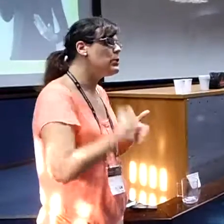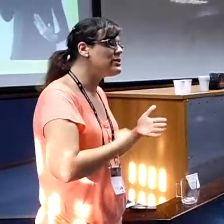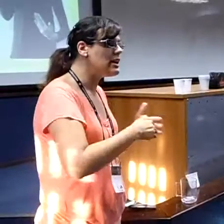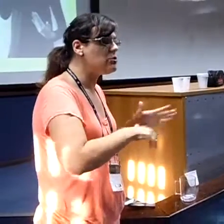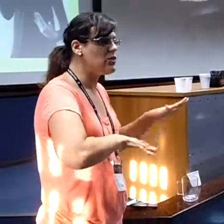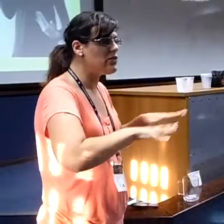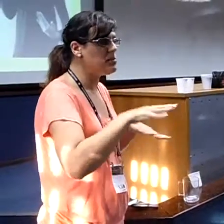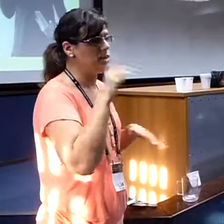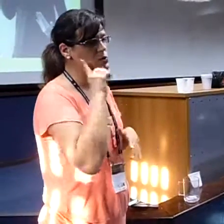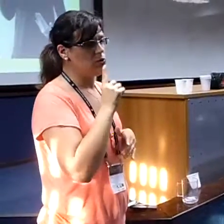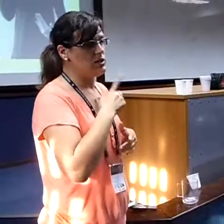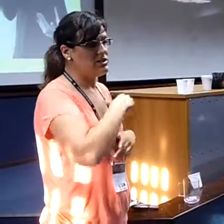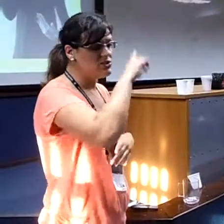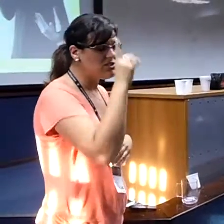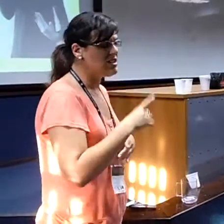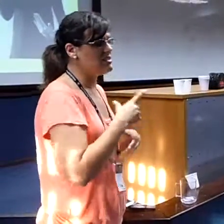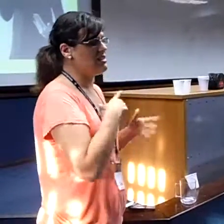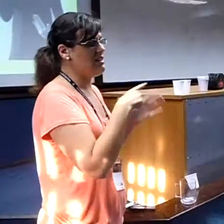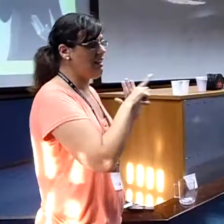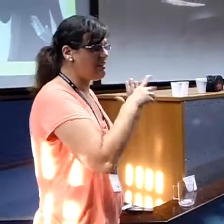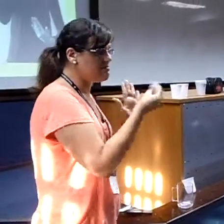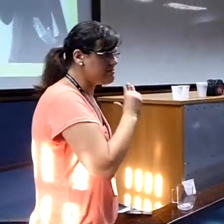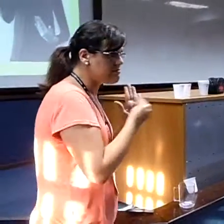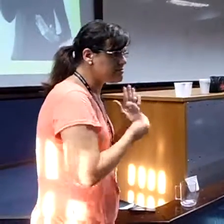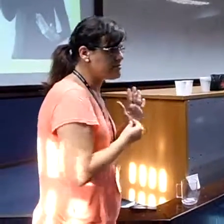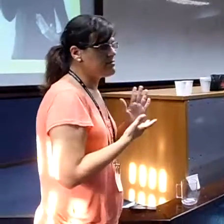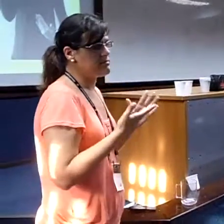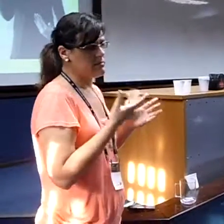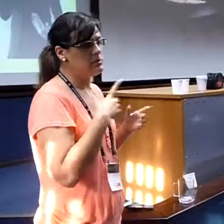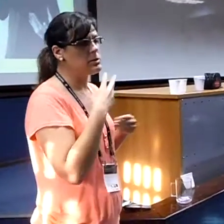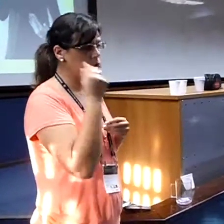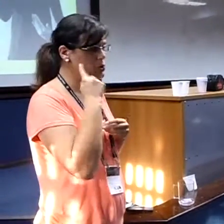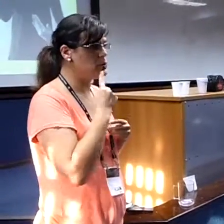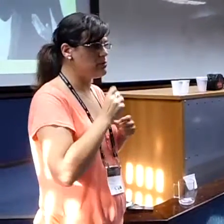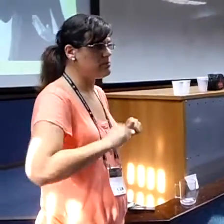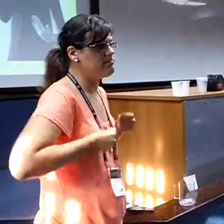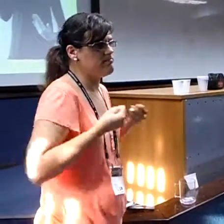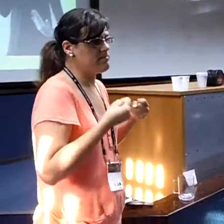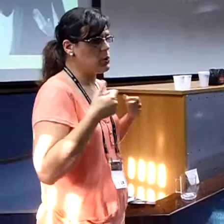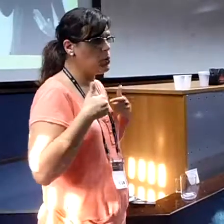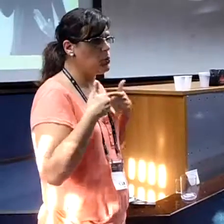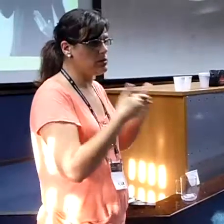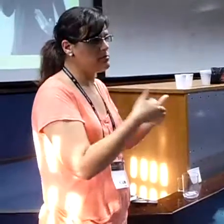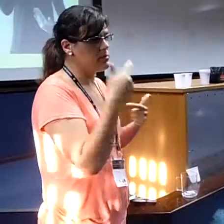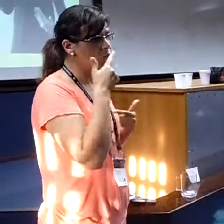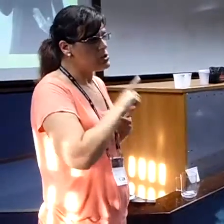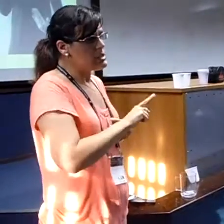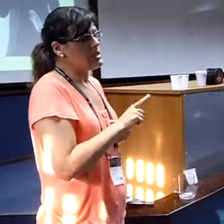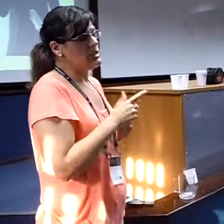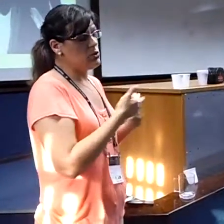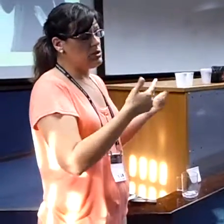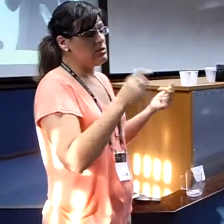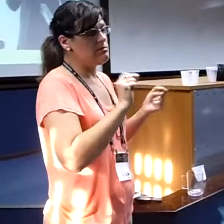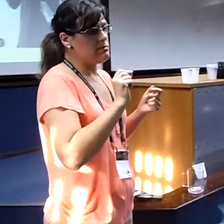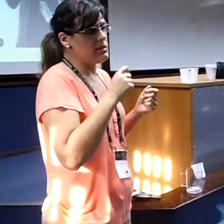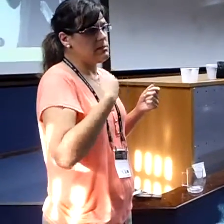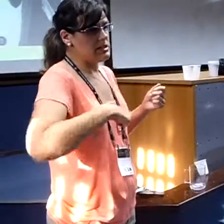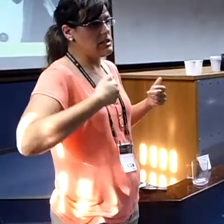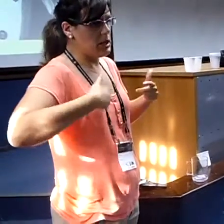nos custou anos de limitações, né? Atualmente, com a lei, isso mudou bastante, mudou com muito esforço,